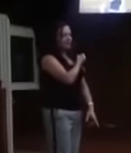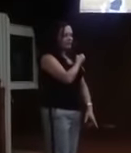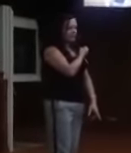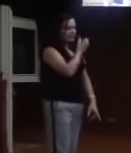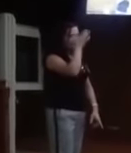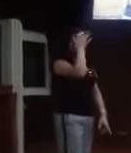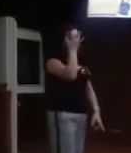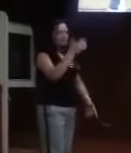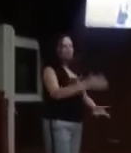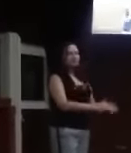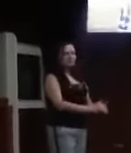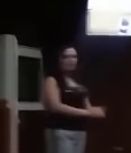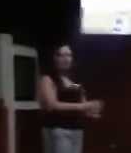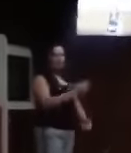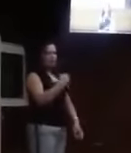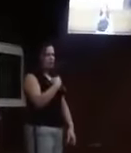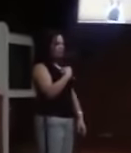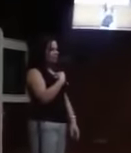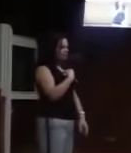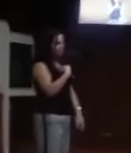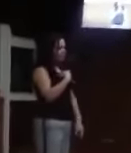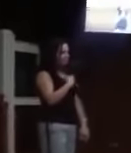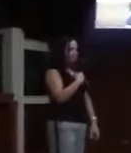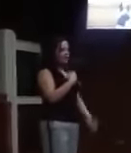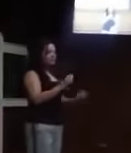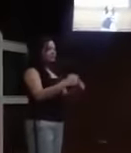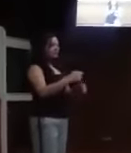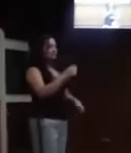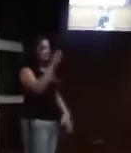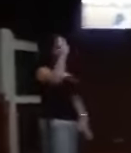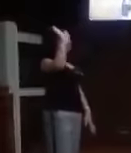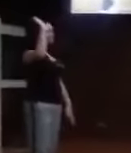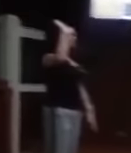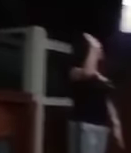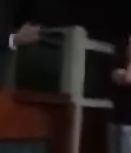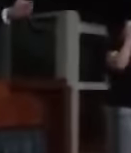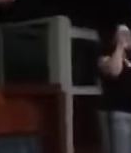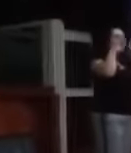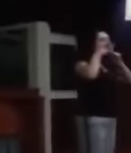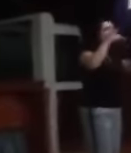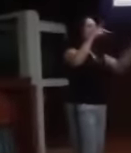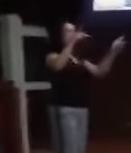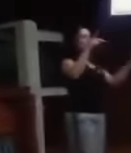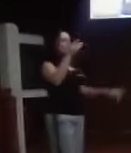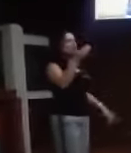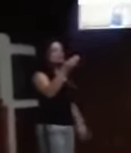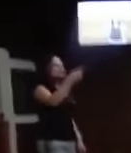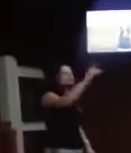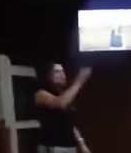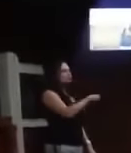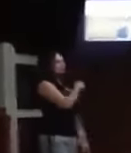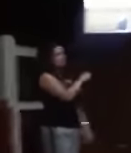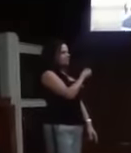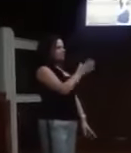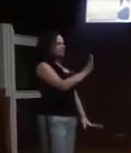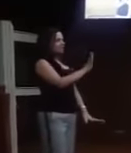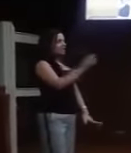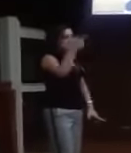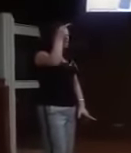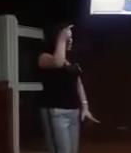Amém. Eu vim profetizar sobre a sua vida. Eu não sei o que nos últimos anos Satanás fez para acabar com a tua profissão, acabar com o